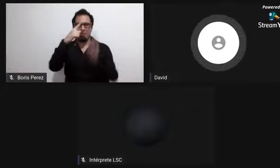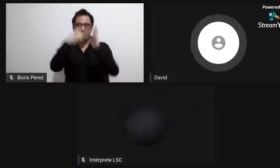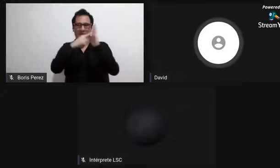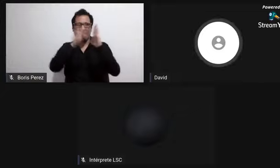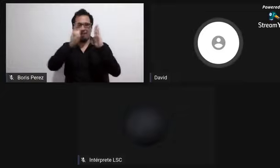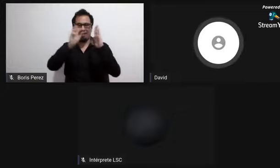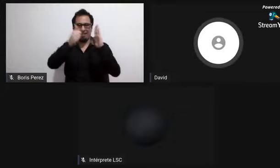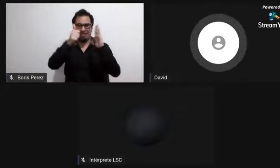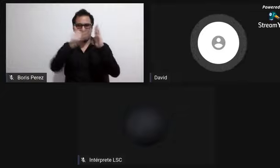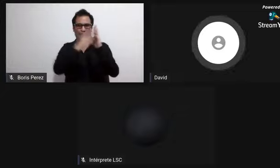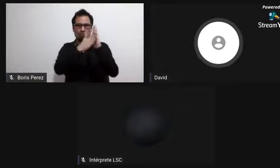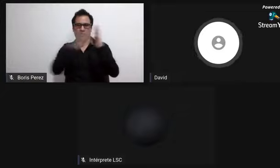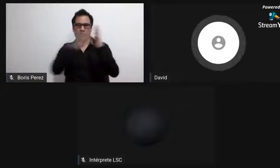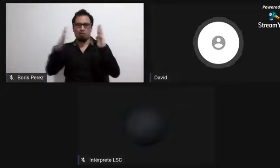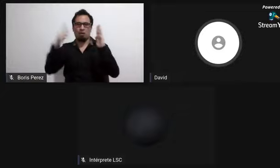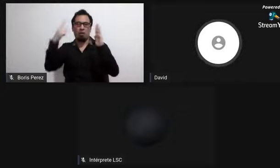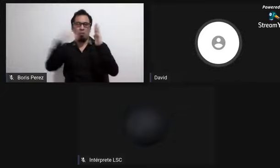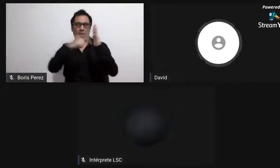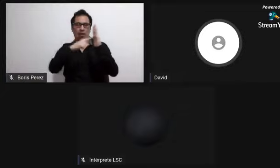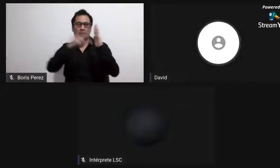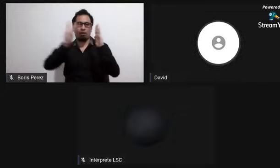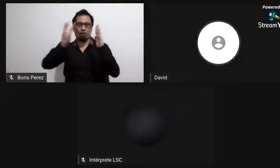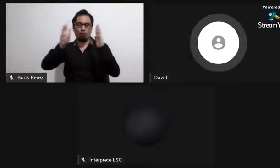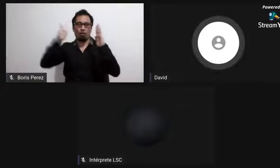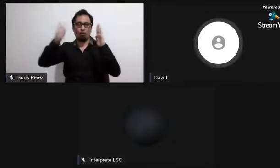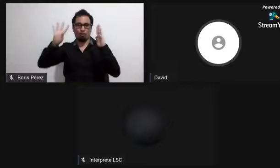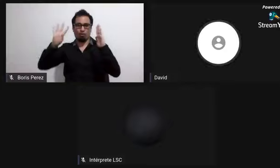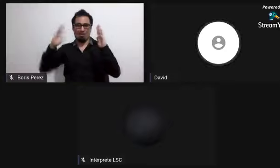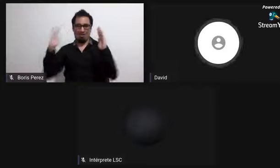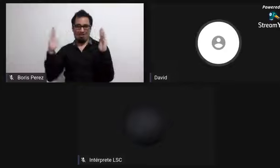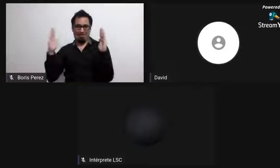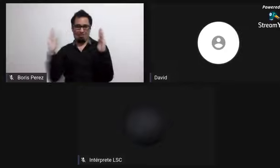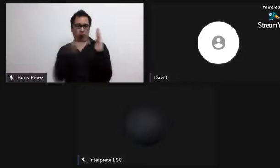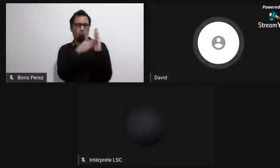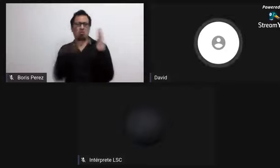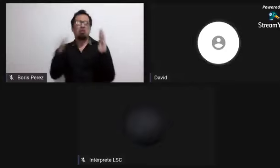Francisco empieza a hacer parte de su vida política en el año